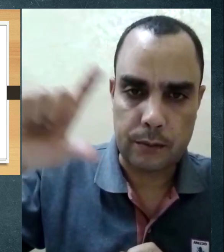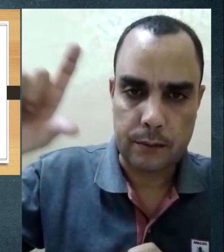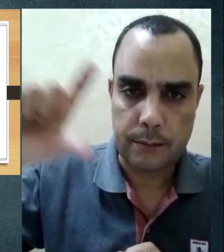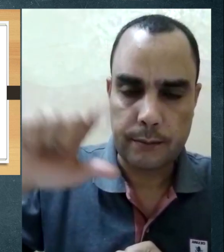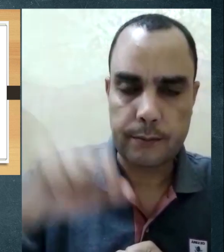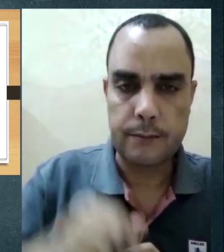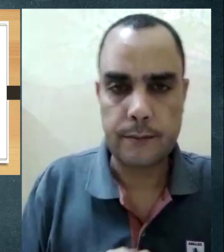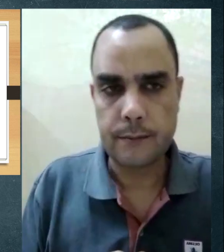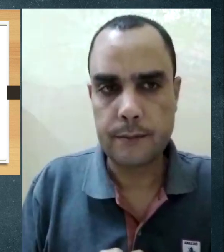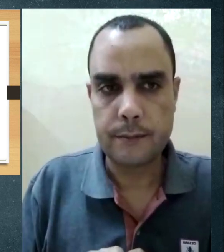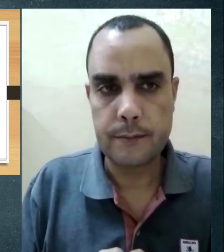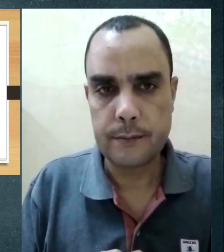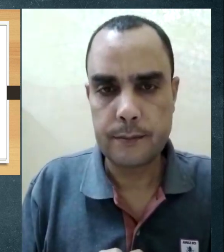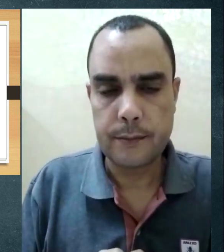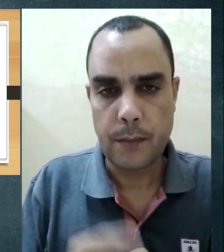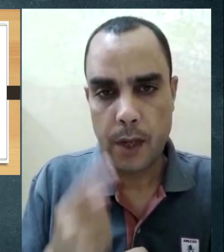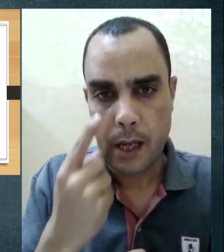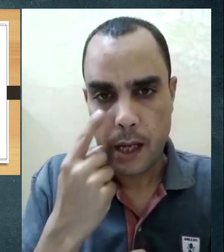القمر،